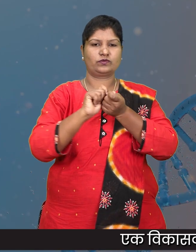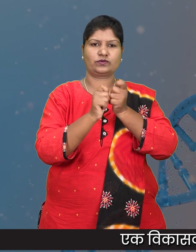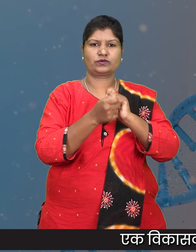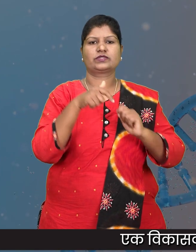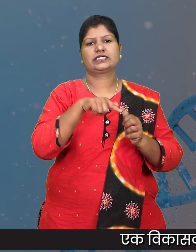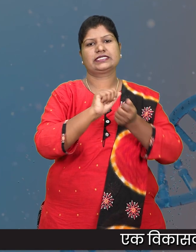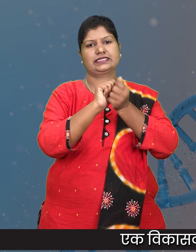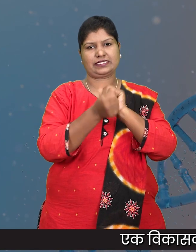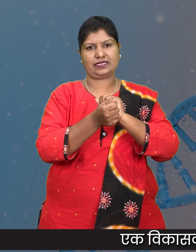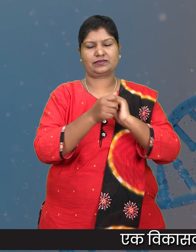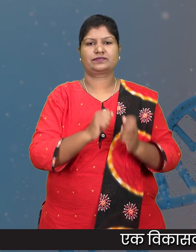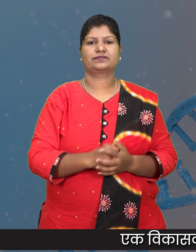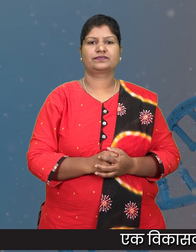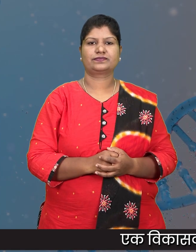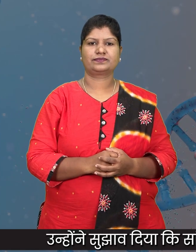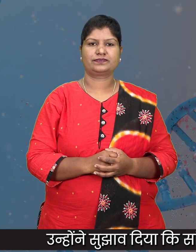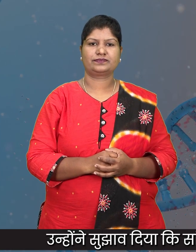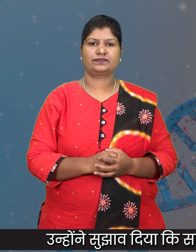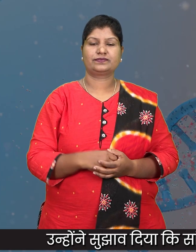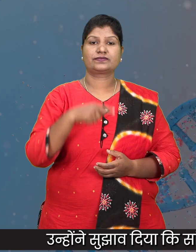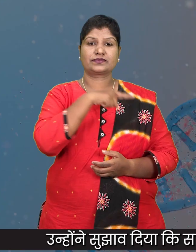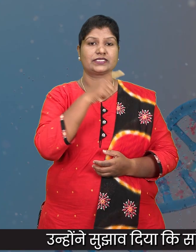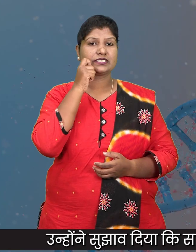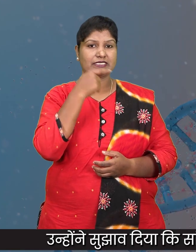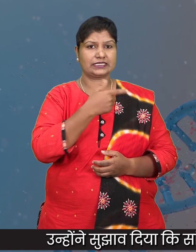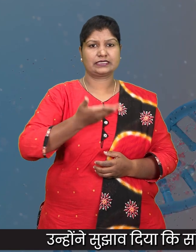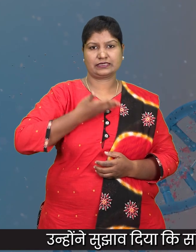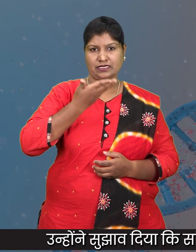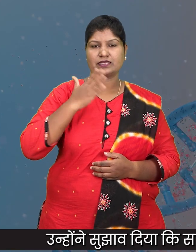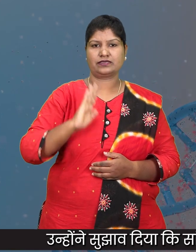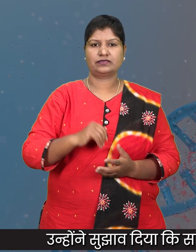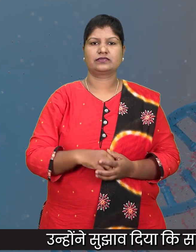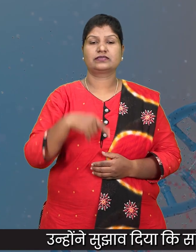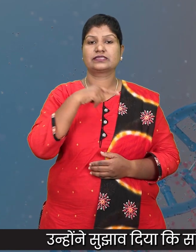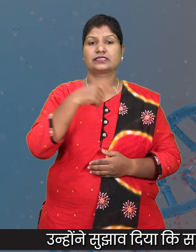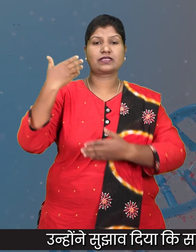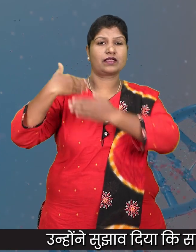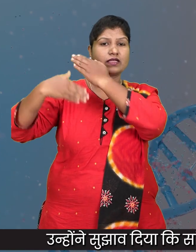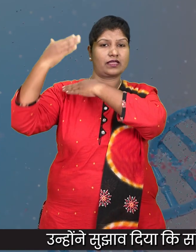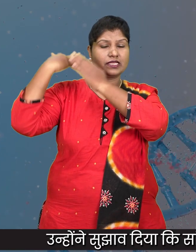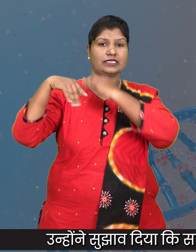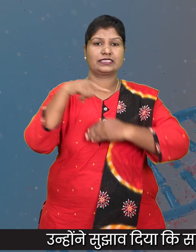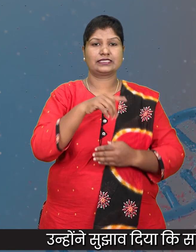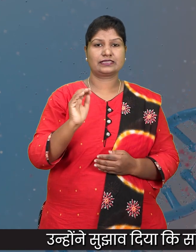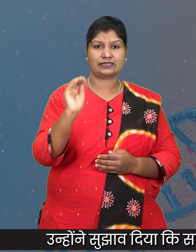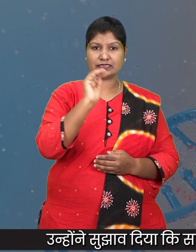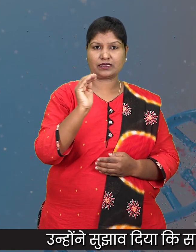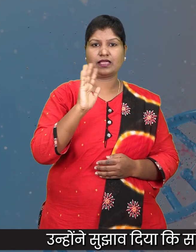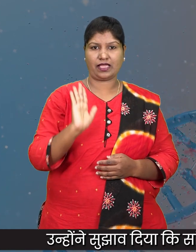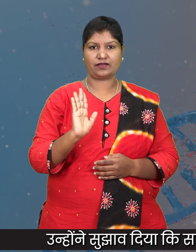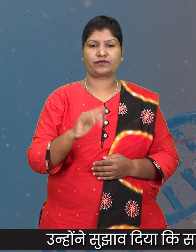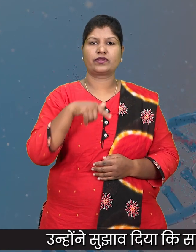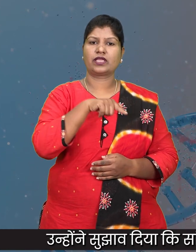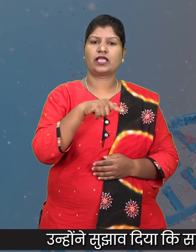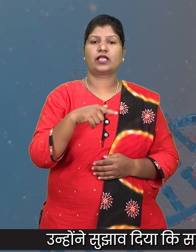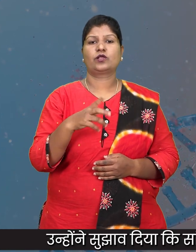उन्होंने सुझाव दिया कि सांपों के पूर्वजों में 4